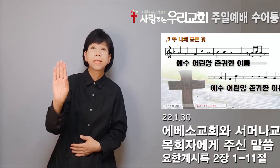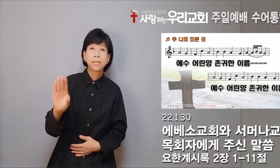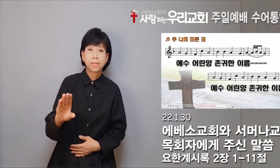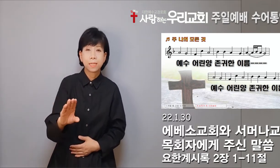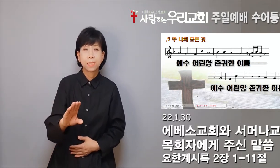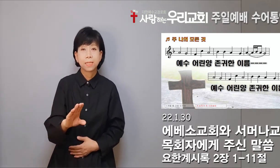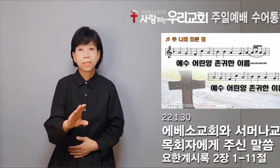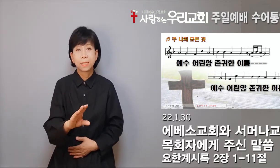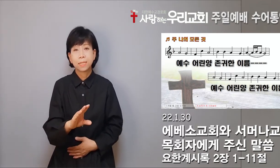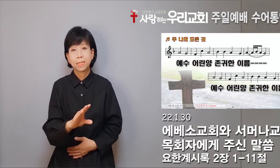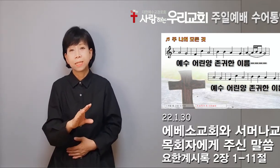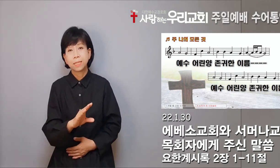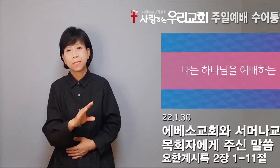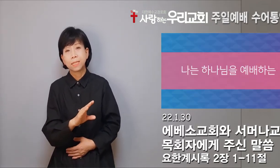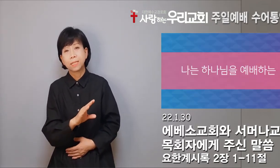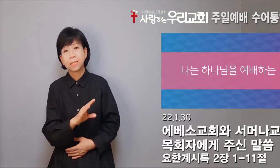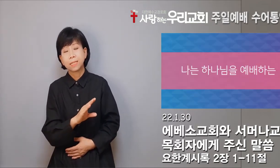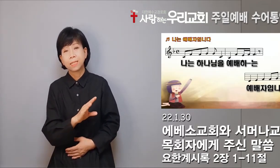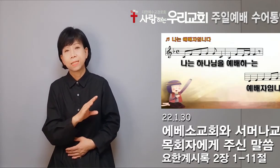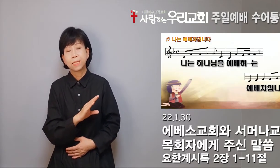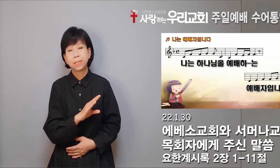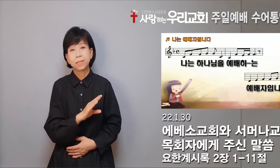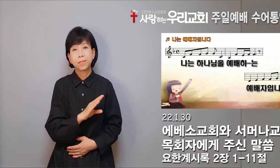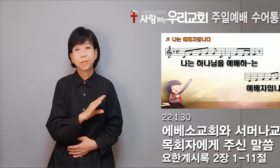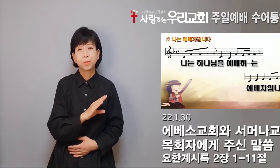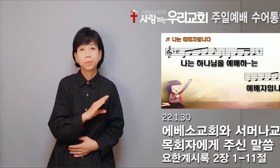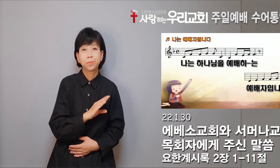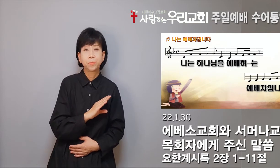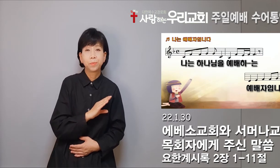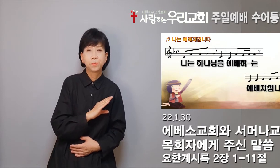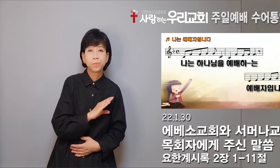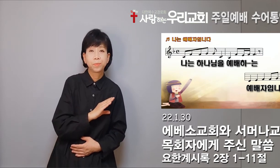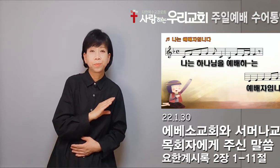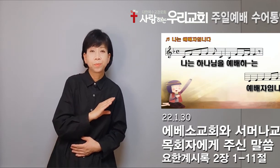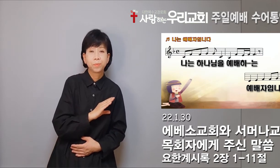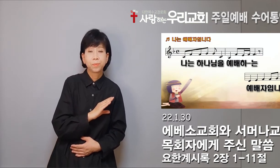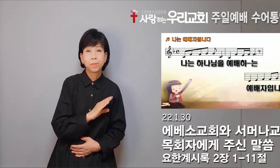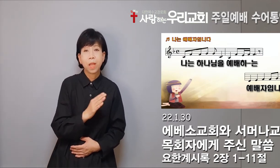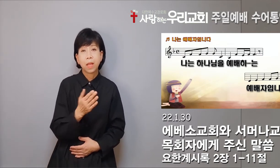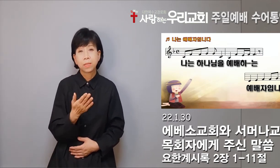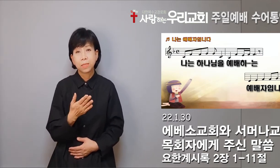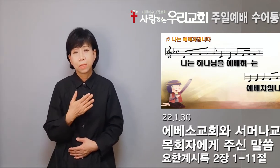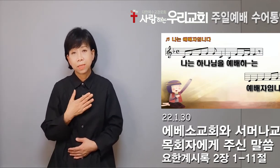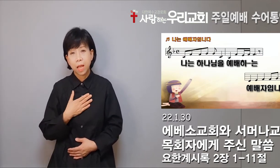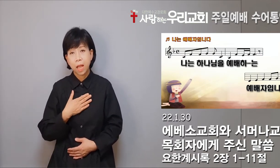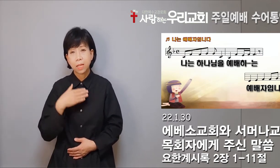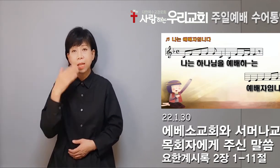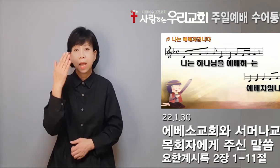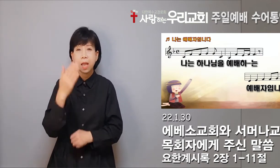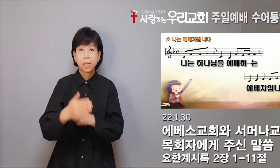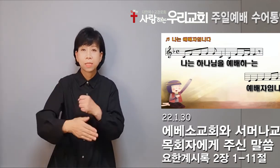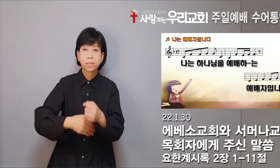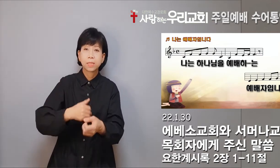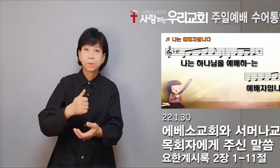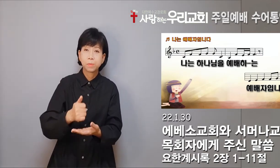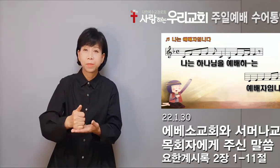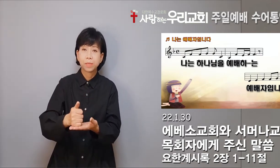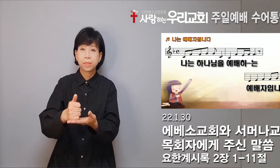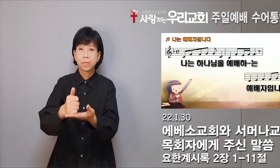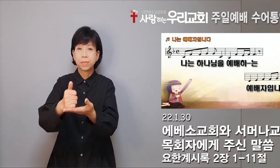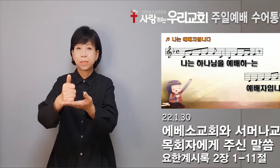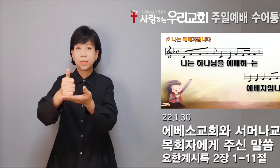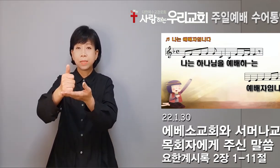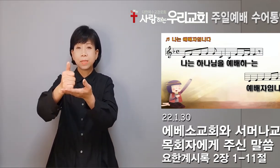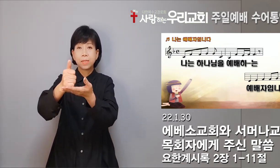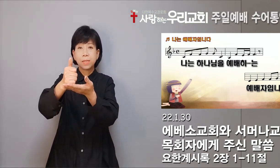존귀하니. 나는 하나님을 예배하는, 나는